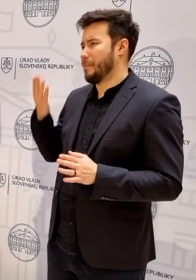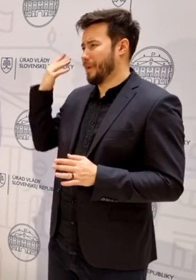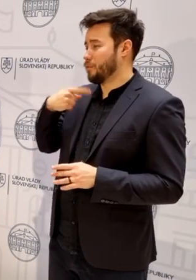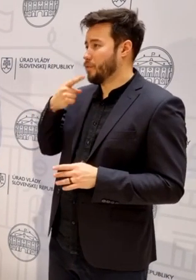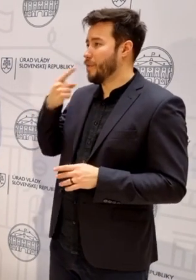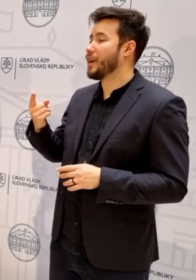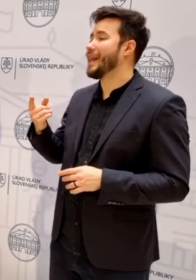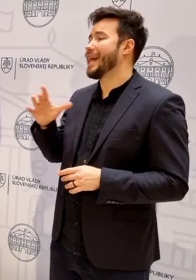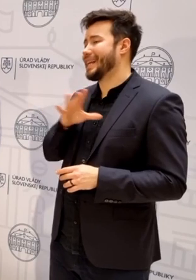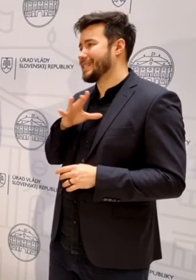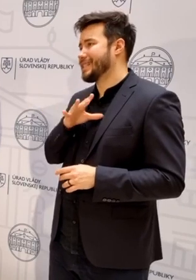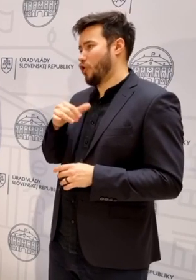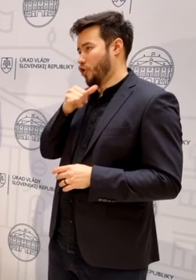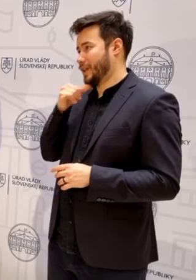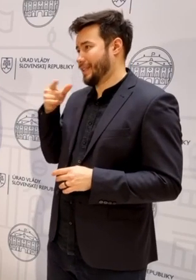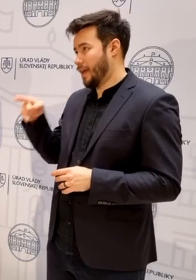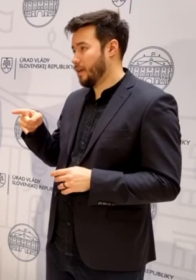asi